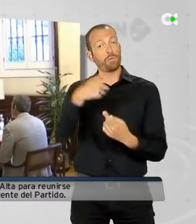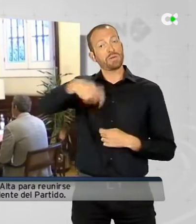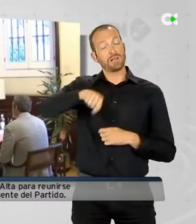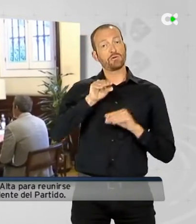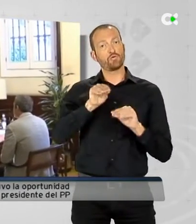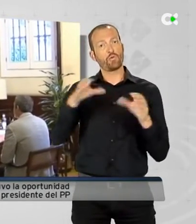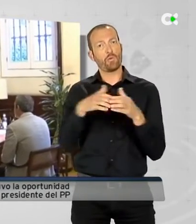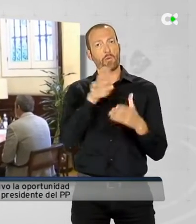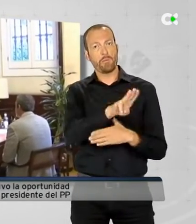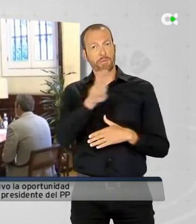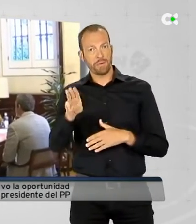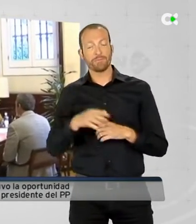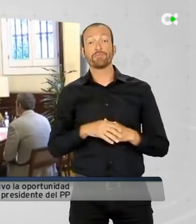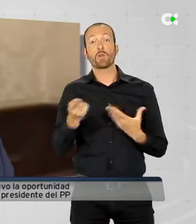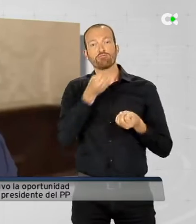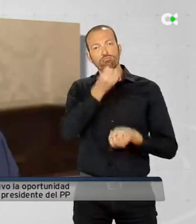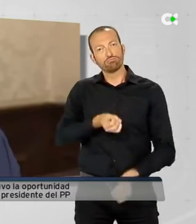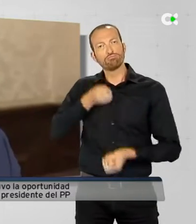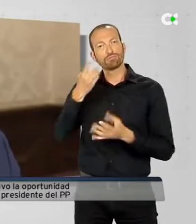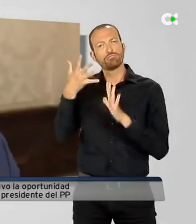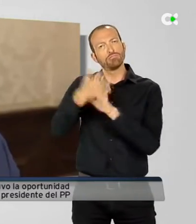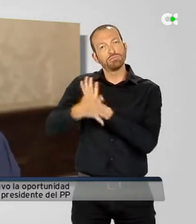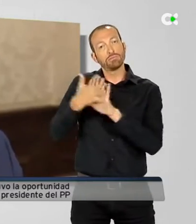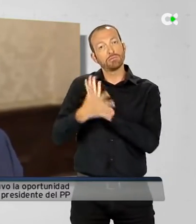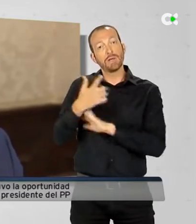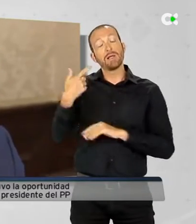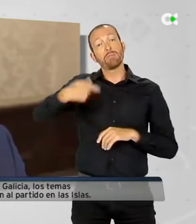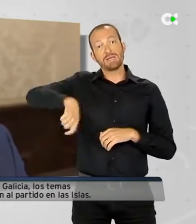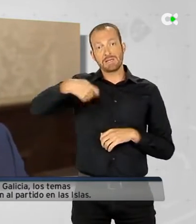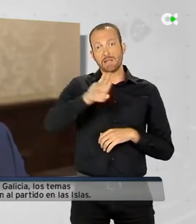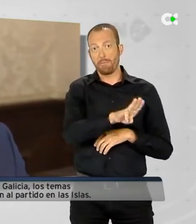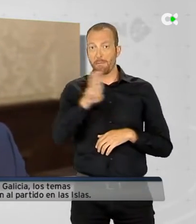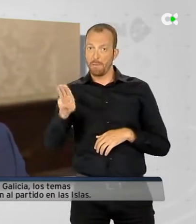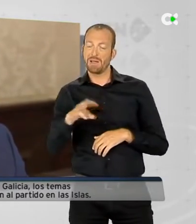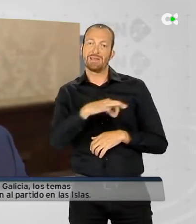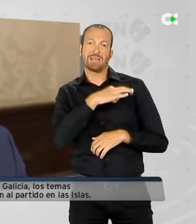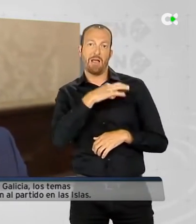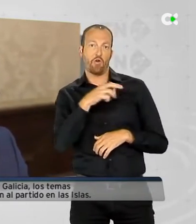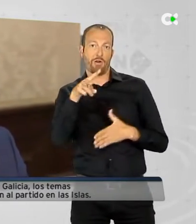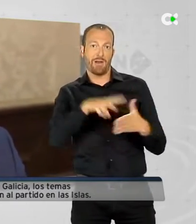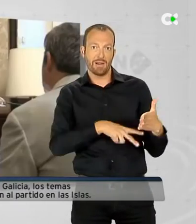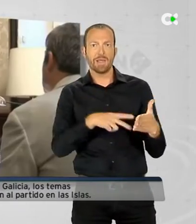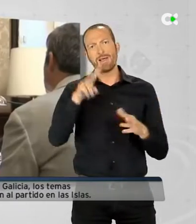partido. Domínguez tuvo la oportunidad de exponer al presidente del PP y senador por Galicia los